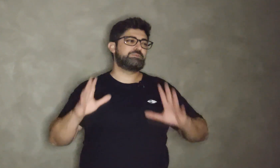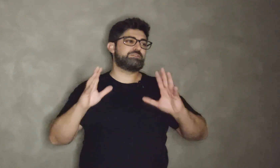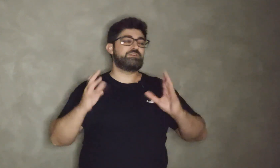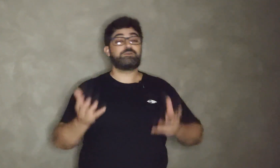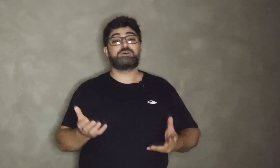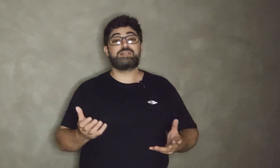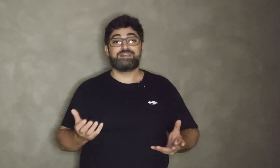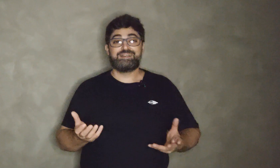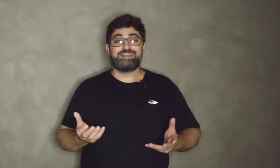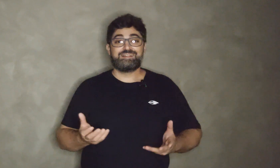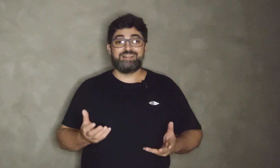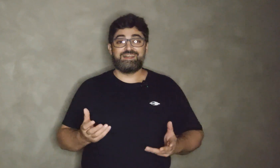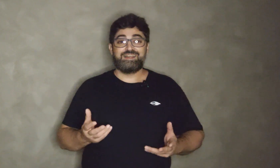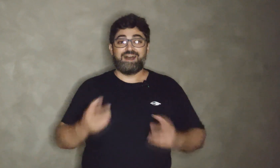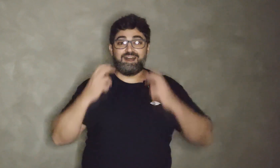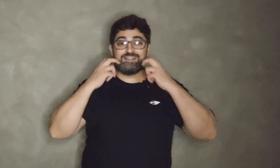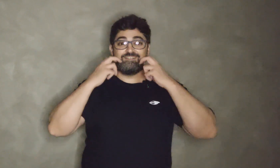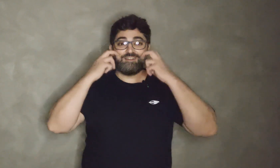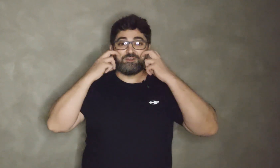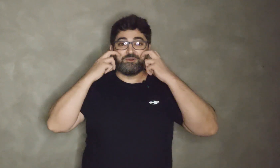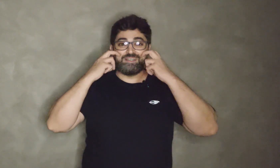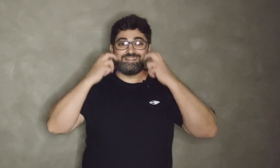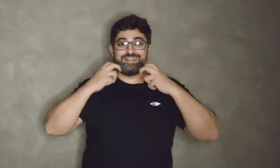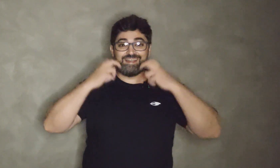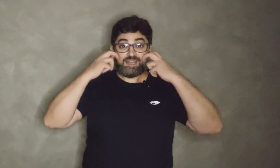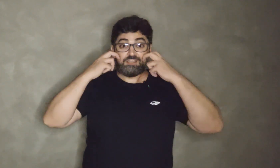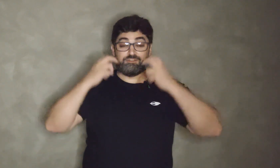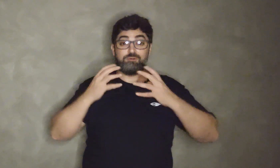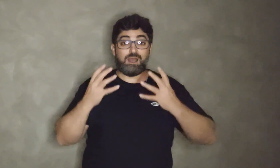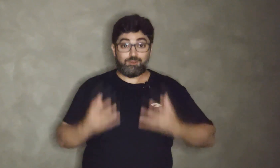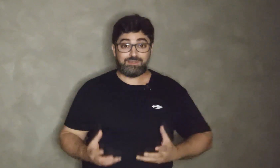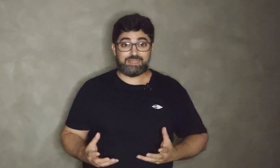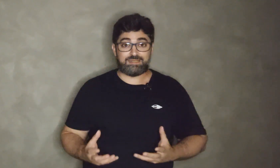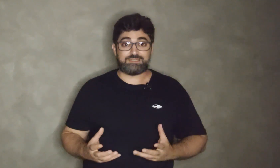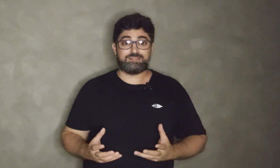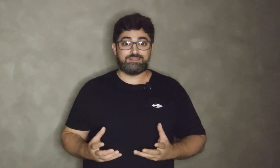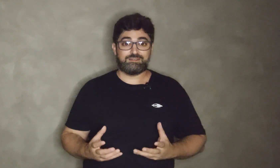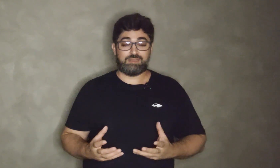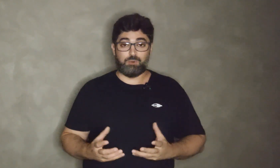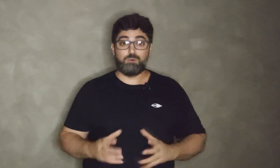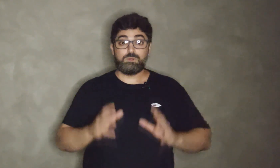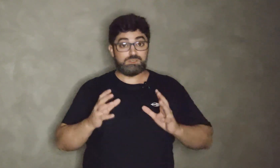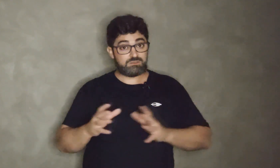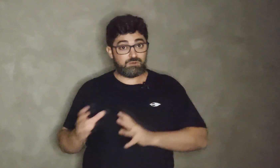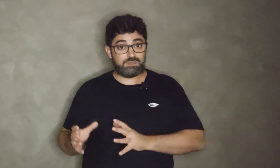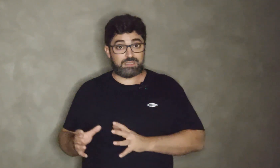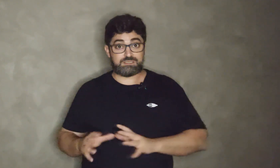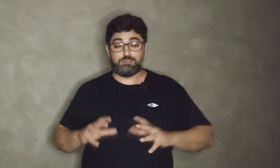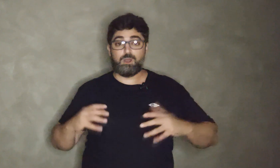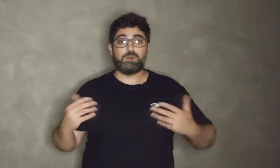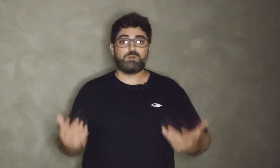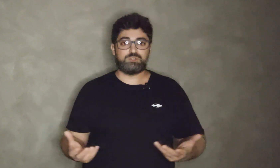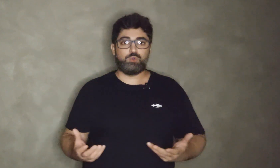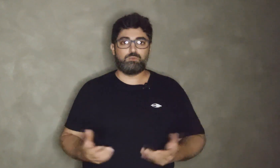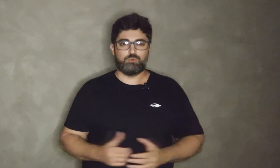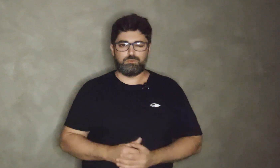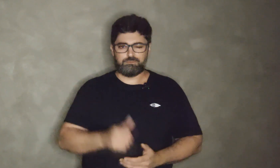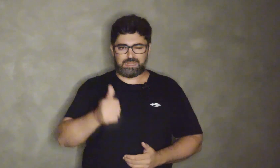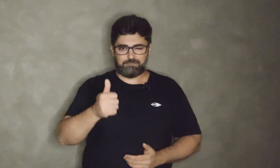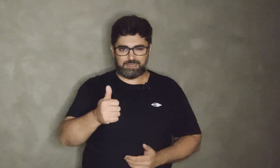puxa, vergonha, né? Ai, que vergonha, né? Ai, que vergonha. Acontece, tá bom? Isso acontece, não é uma coisa incomum,